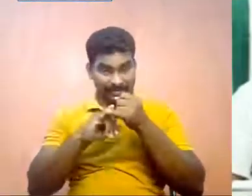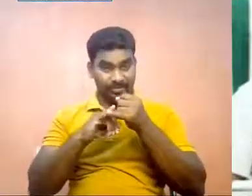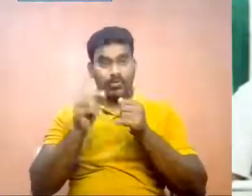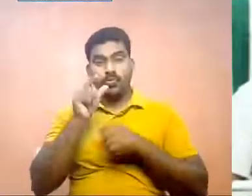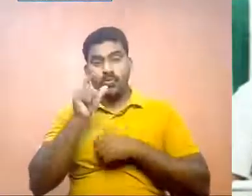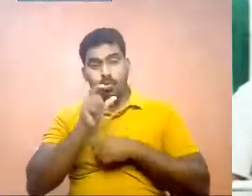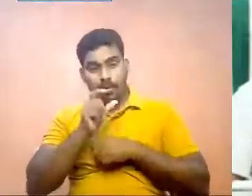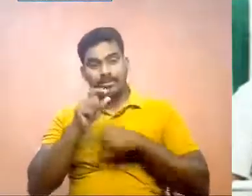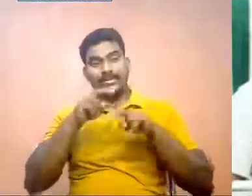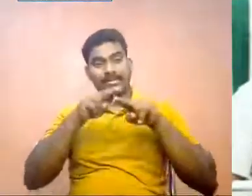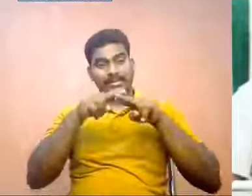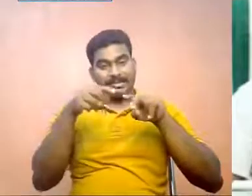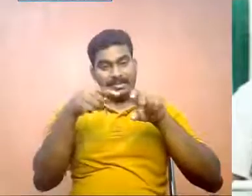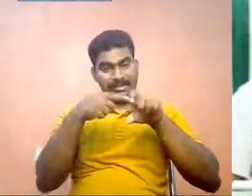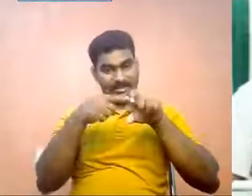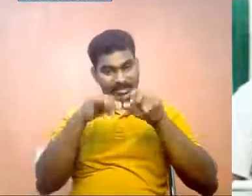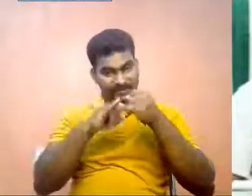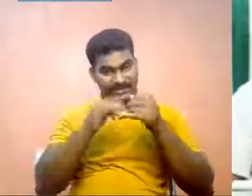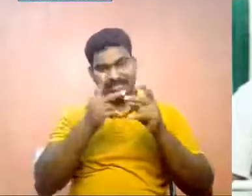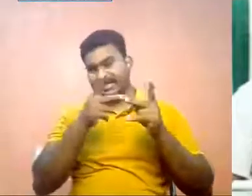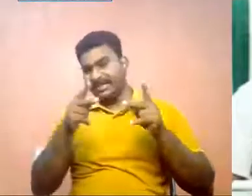അതും ഇപ്പോൾ